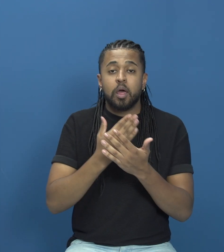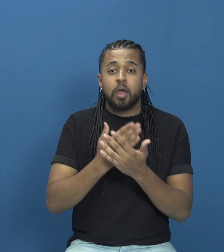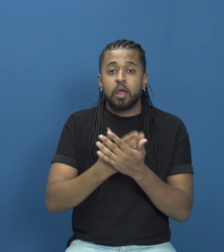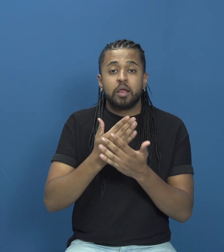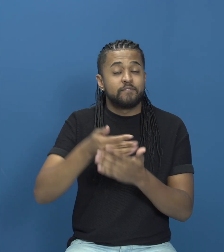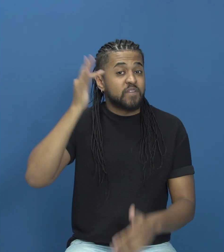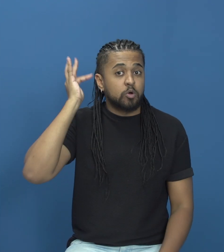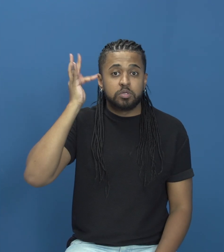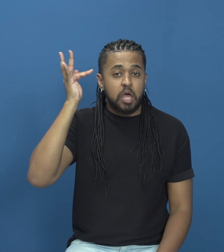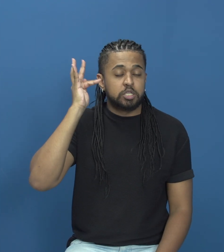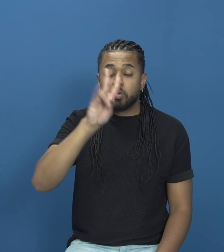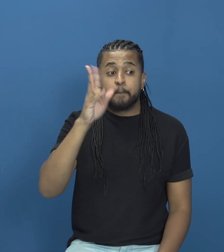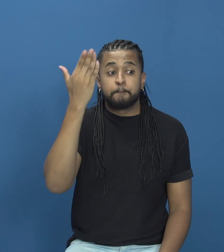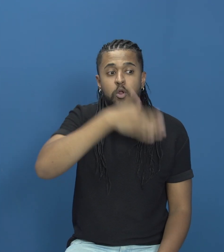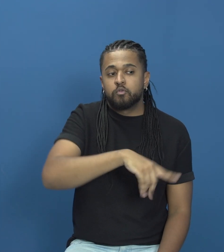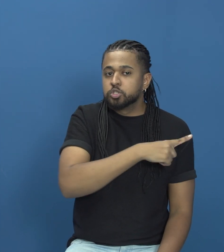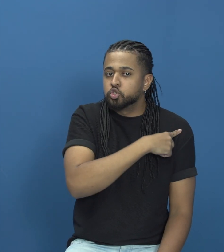de graduação.